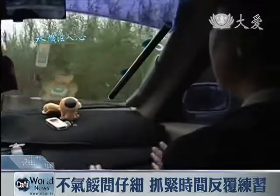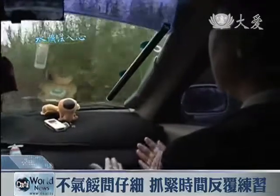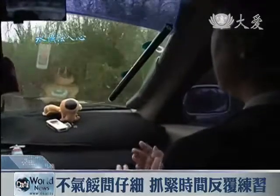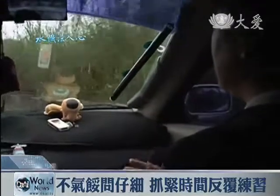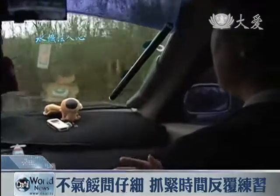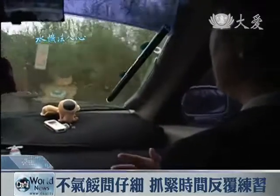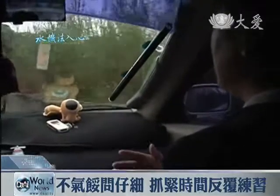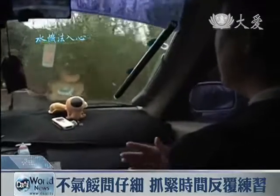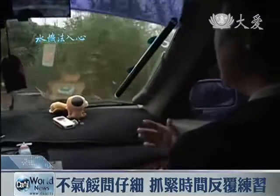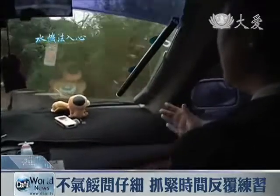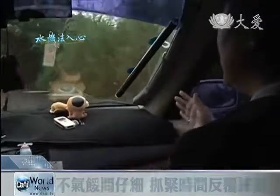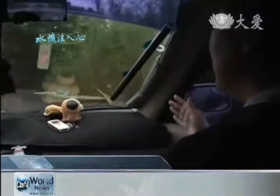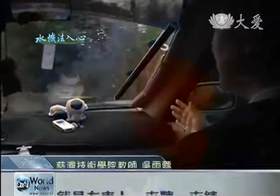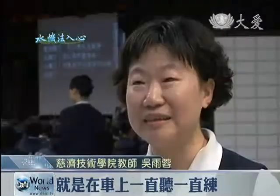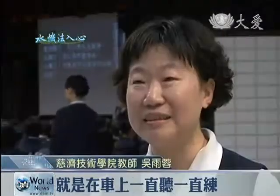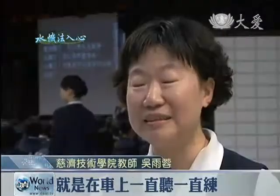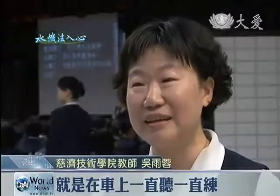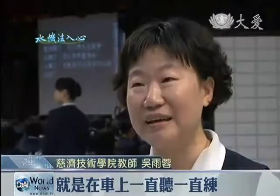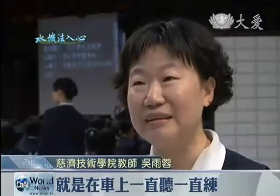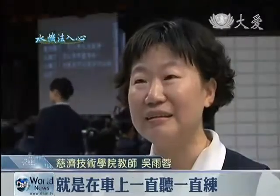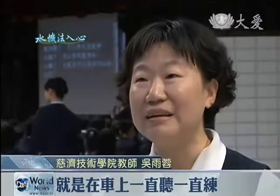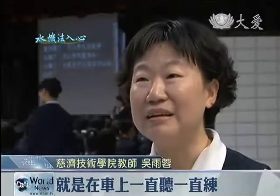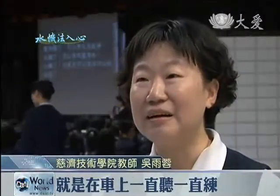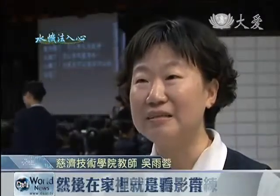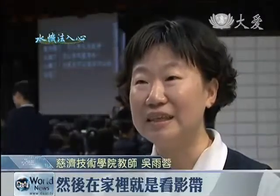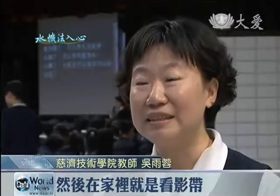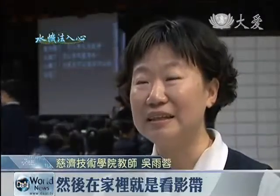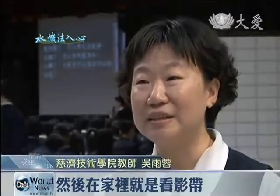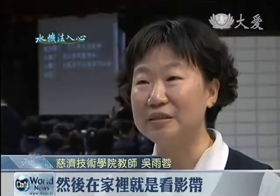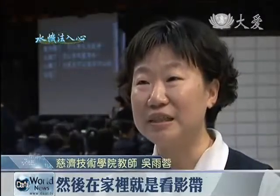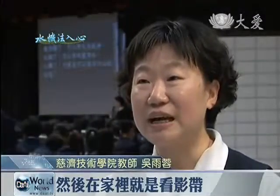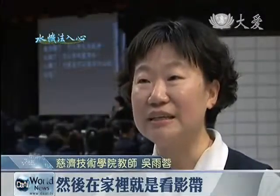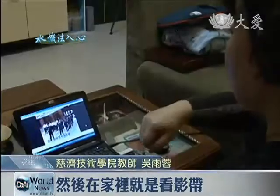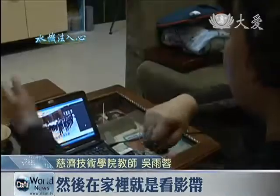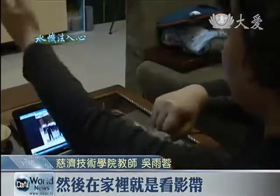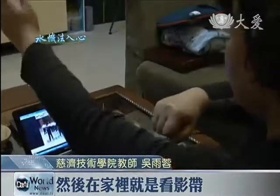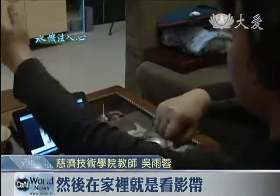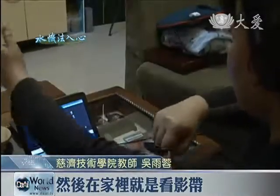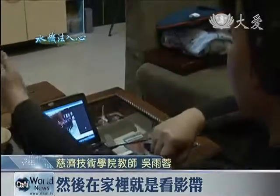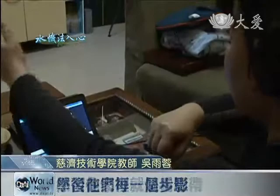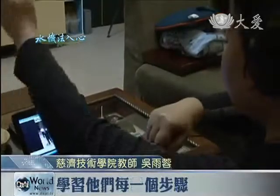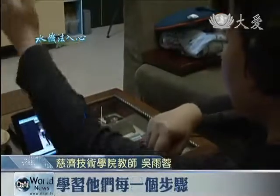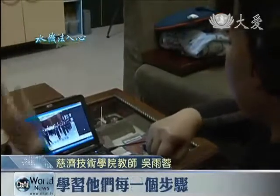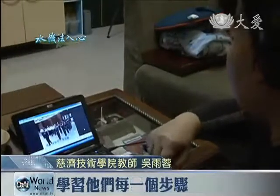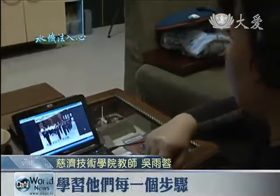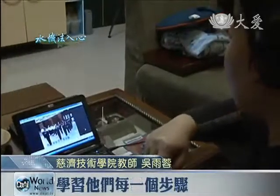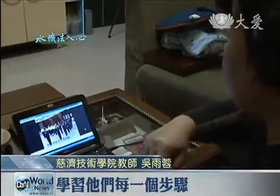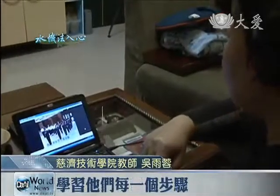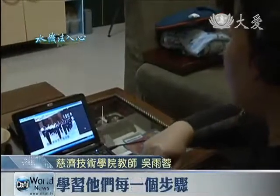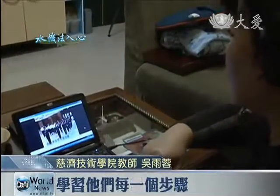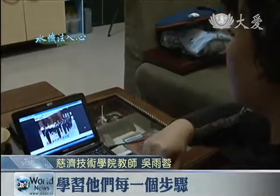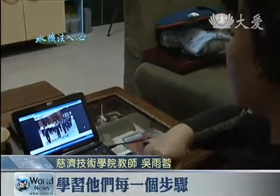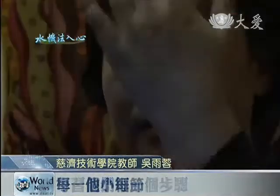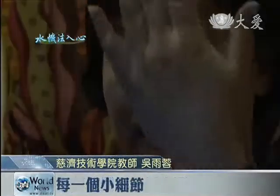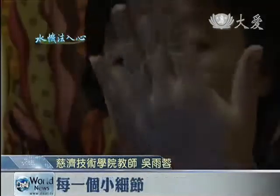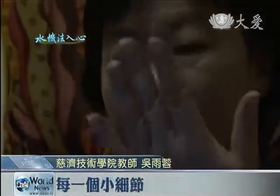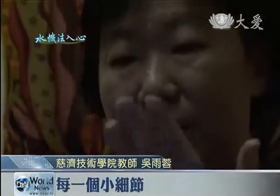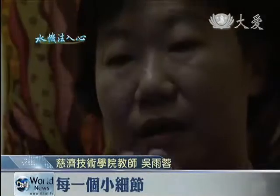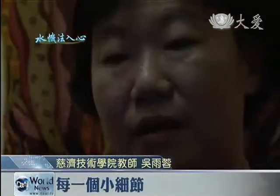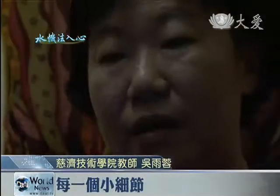就是在车上一直听一直练，然后在家里就是看影带学习他们每一个步骤每一个小细节，因为都很重